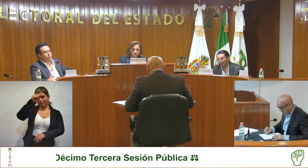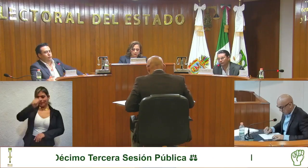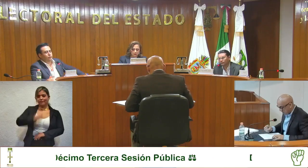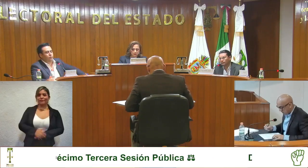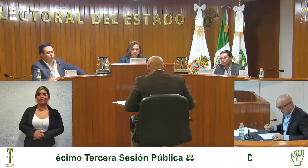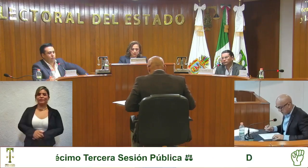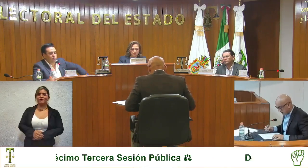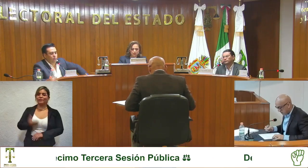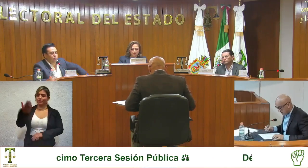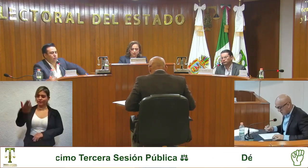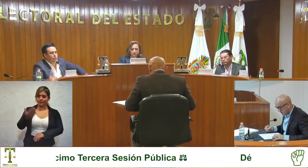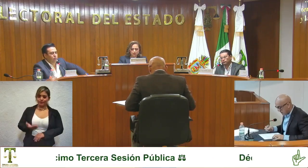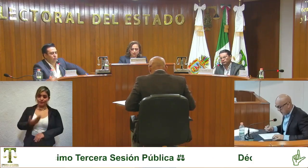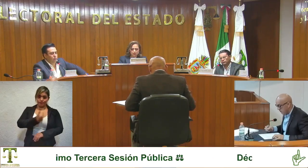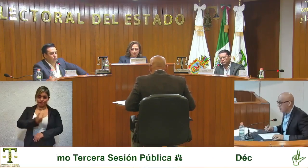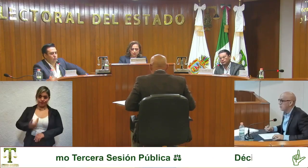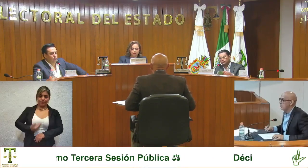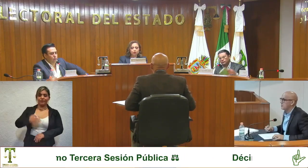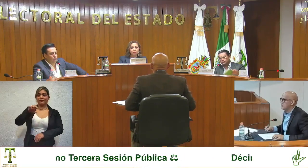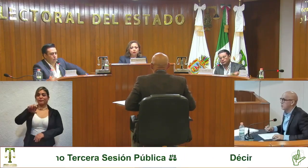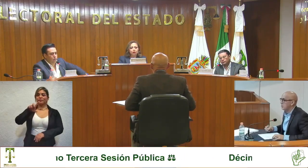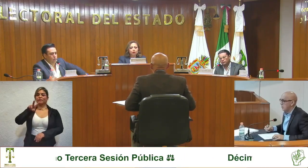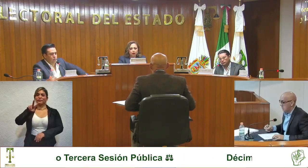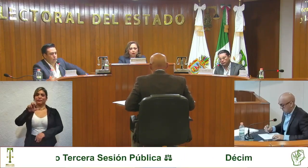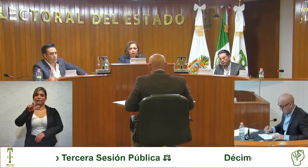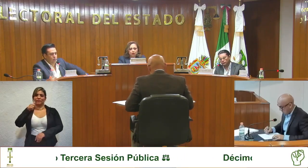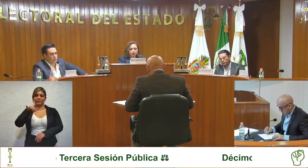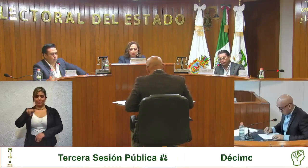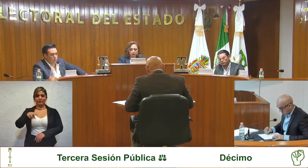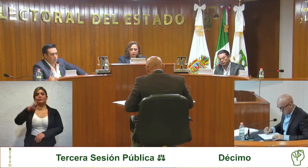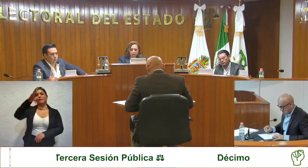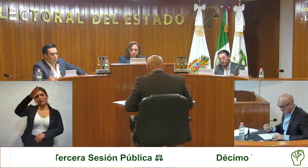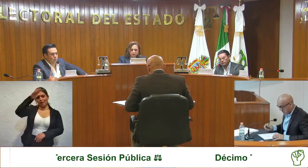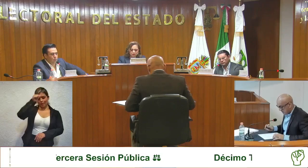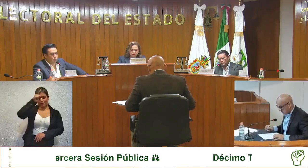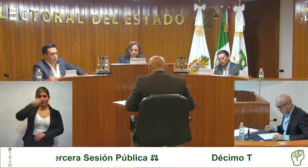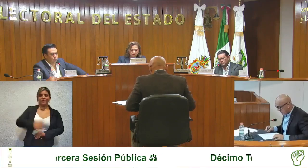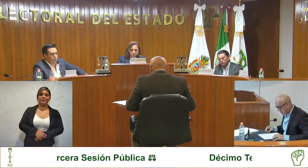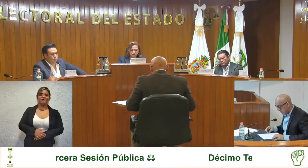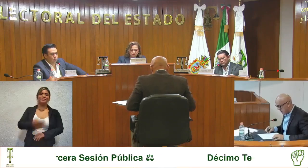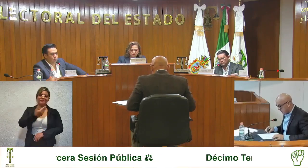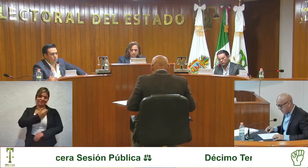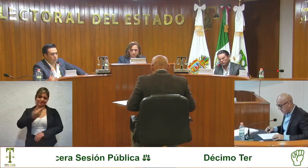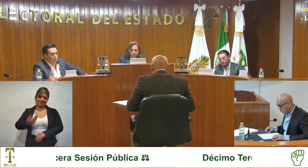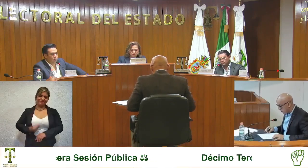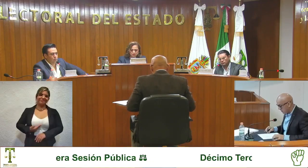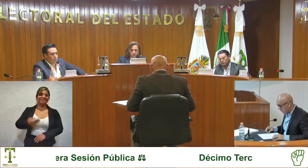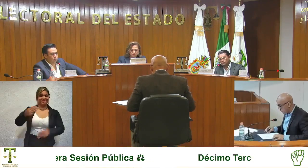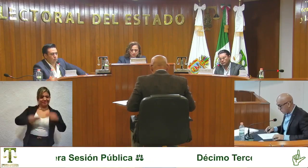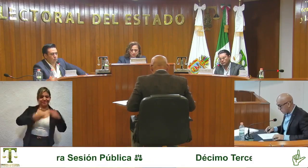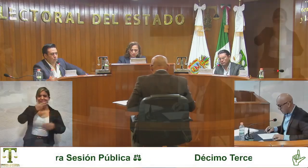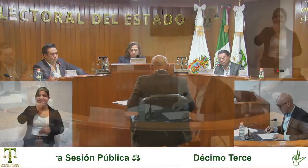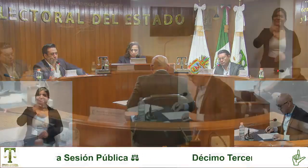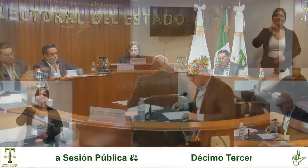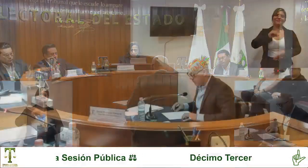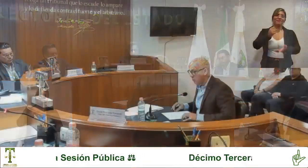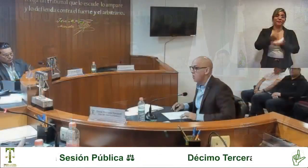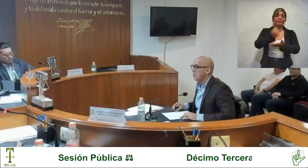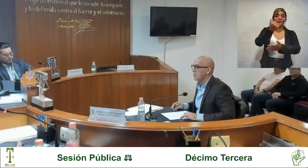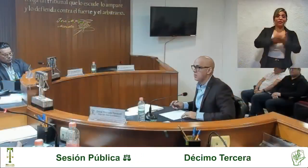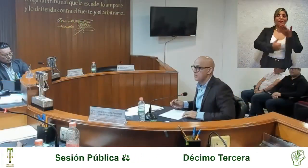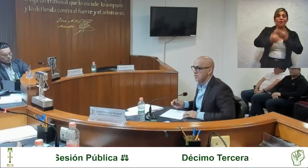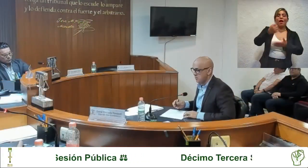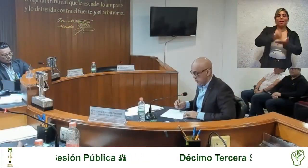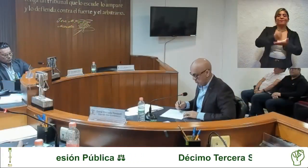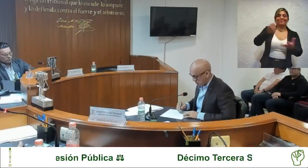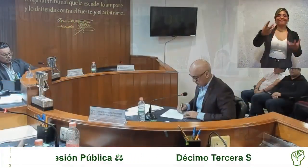ponencia. Magistrada presidenta Evelyn Rodríguez Sinol. A favor del proyecto. Magistrada presidenta, magistrados, el proyecto de sentencia fue aprobado